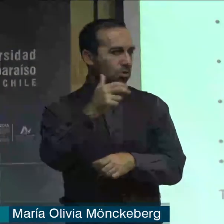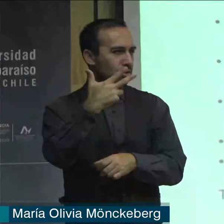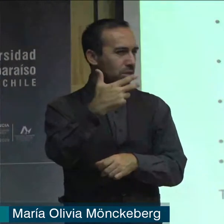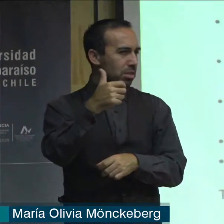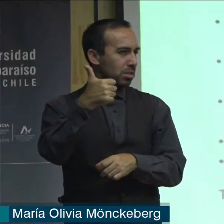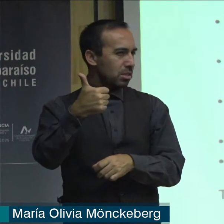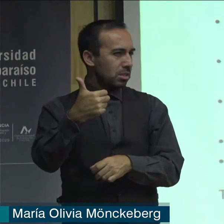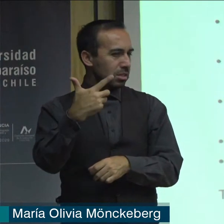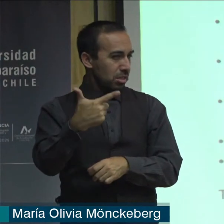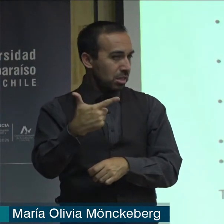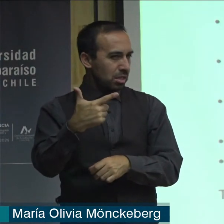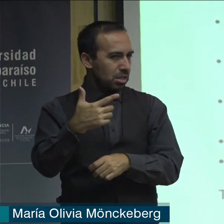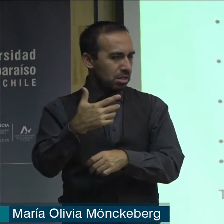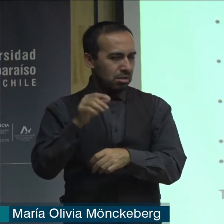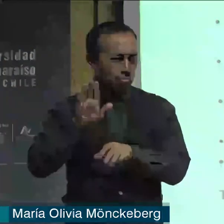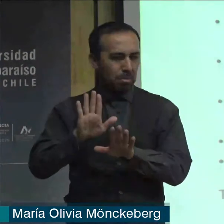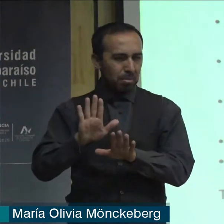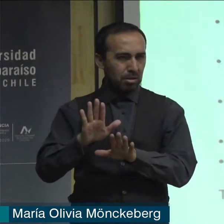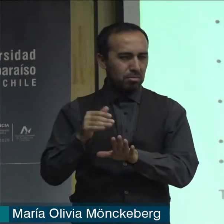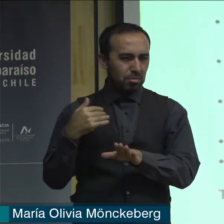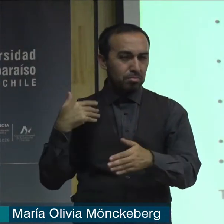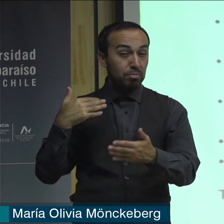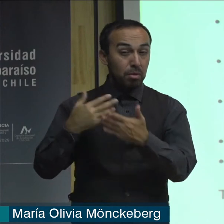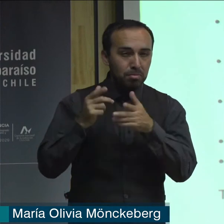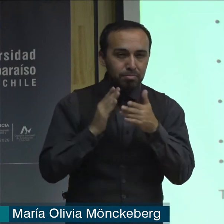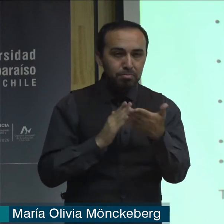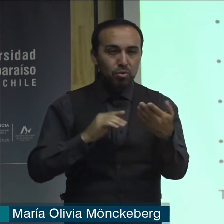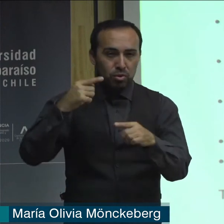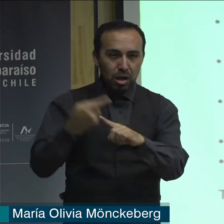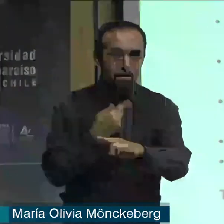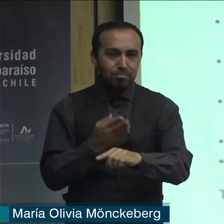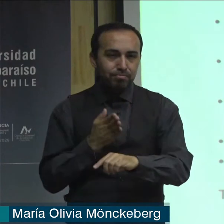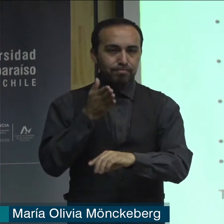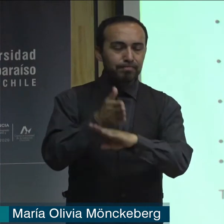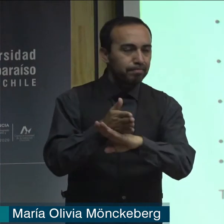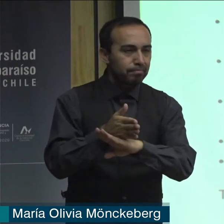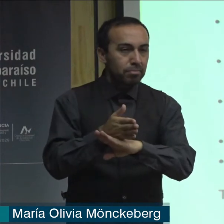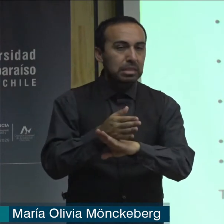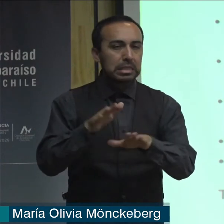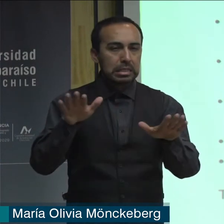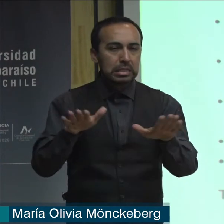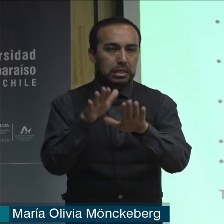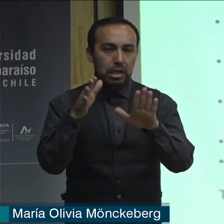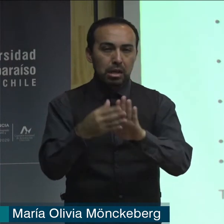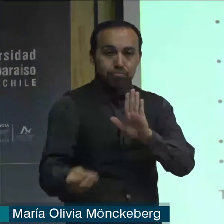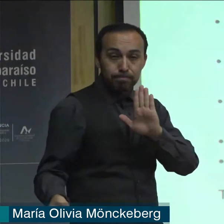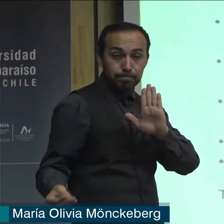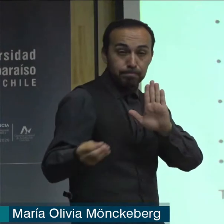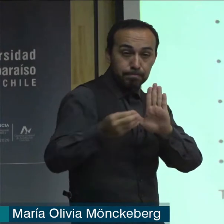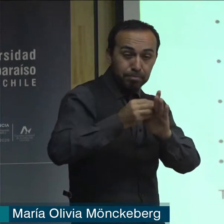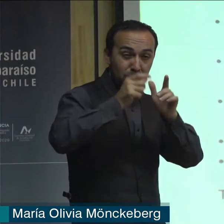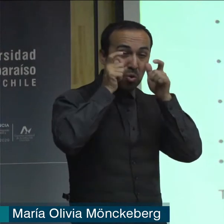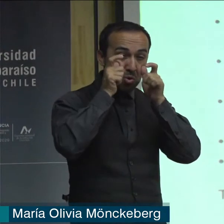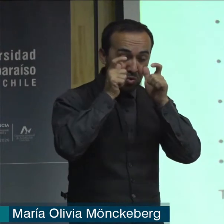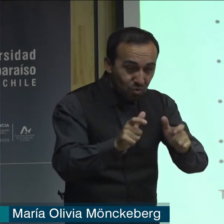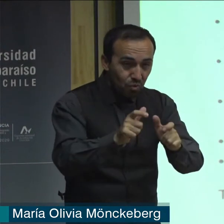trataron de aplicar de nuevo una medida fuerte